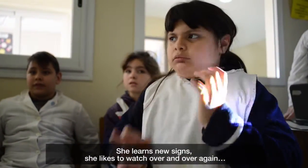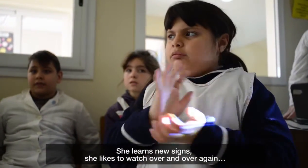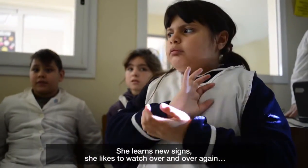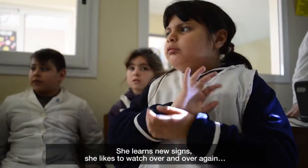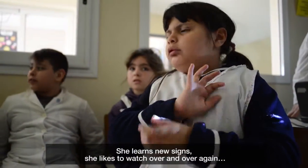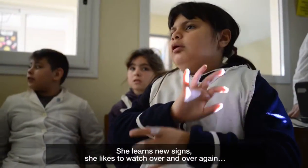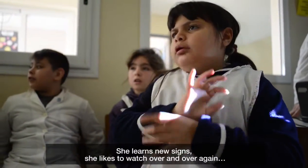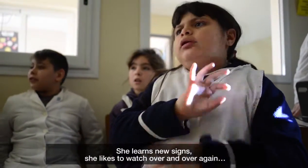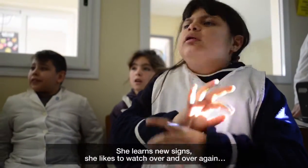que no conoce,